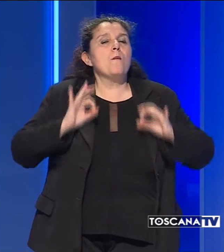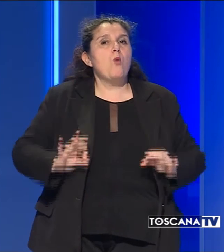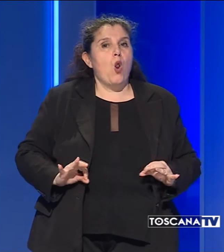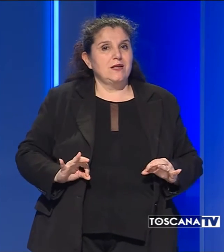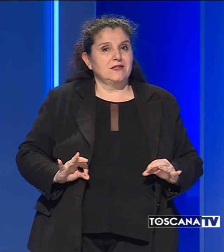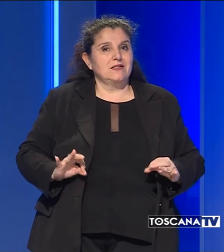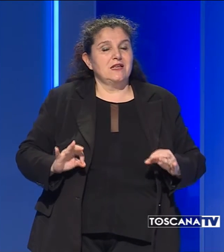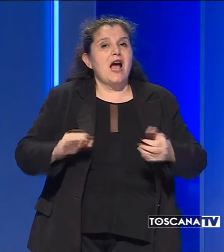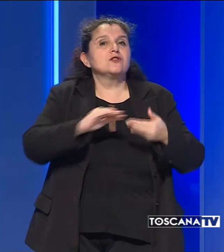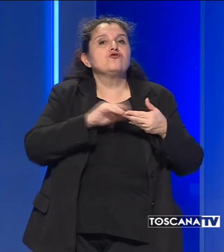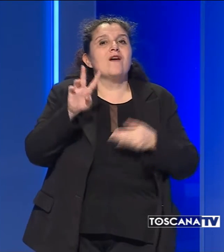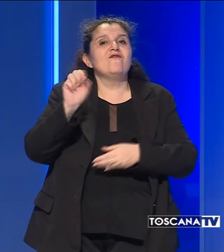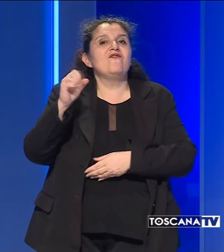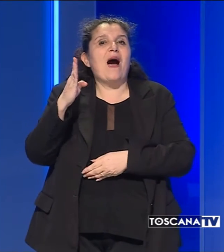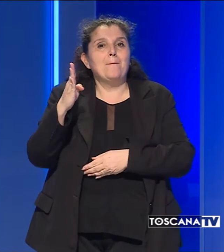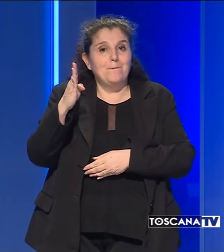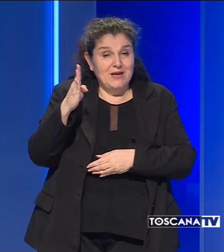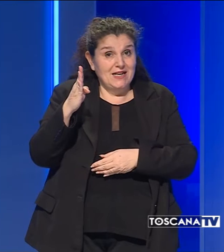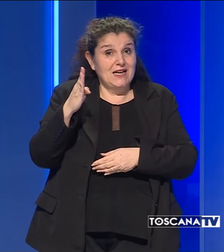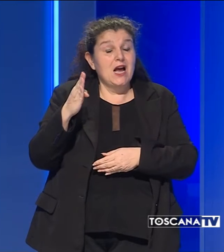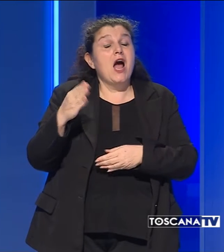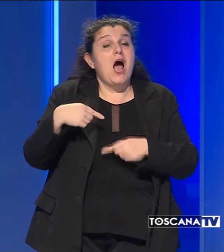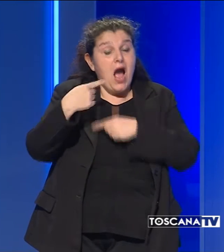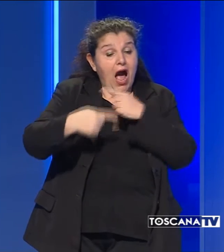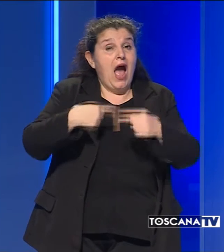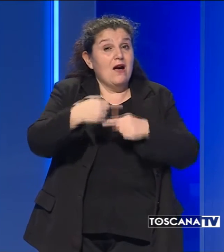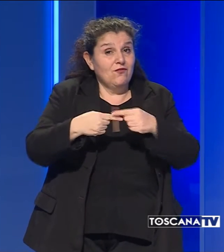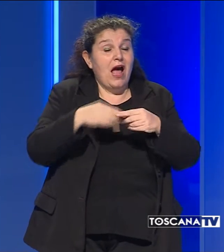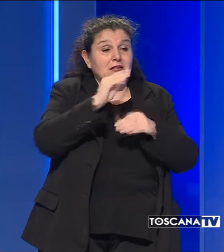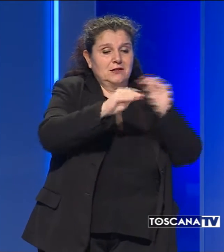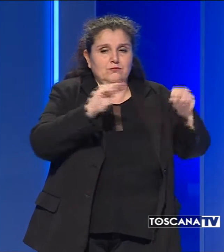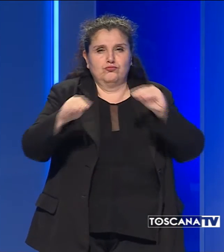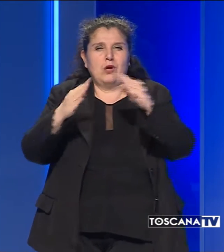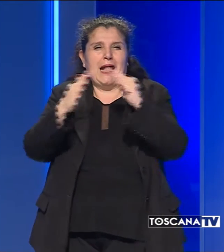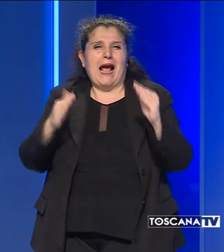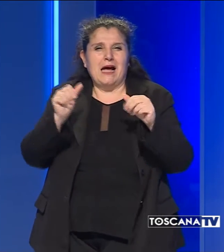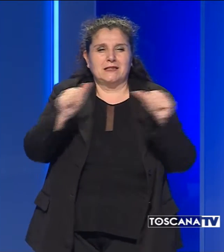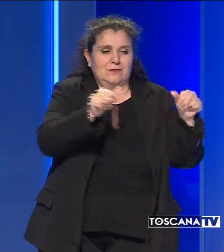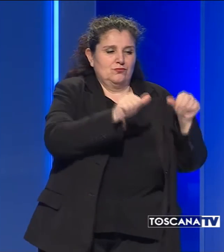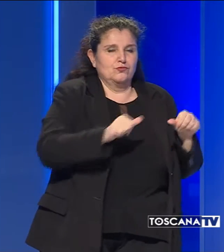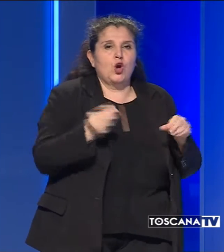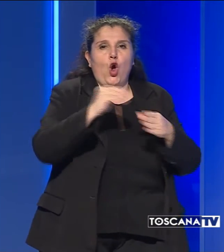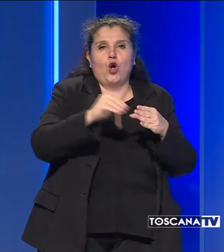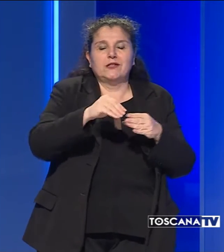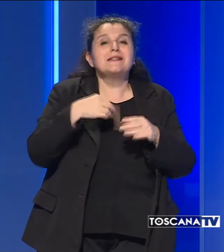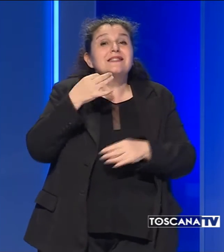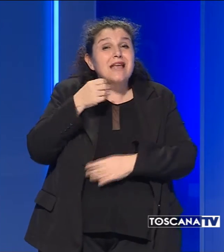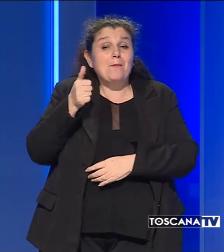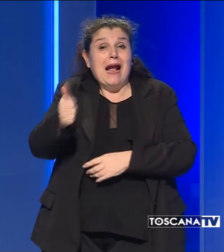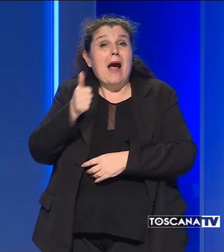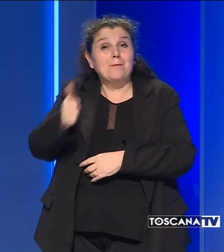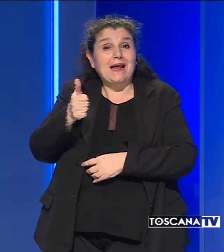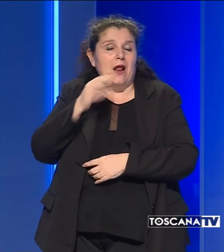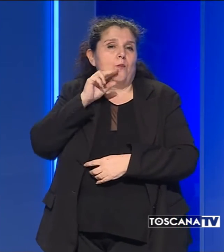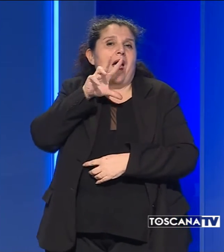Stato e VAB stanno continuando a consegnare a domicilio le mascherine e suonano sempre il